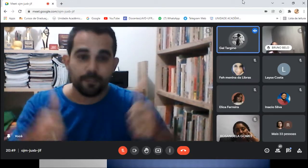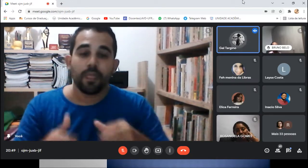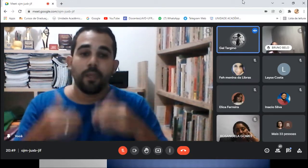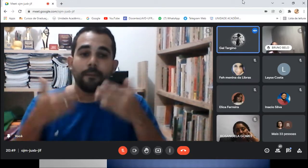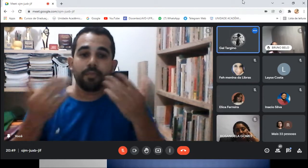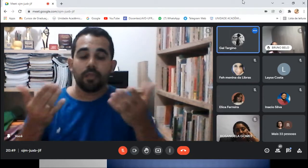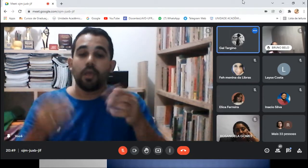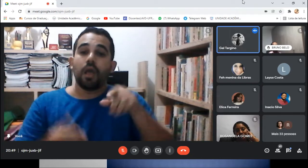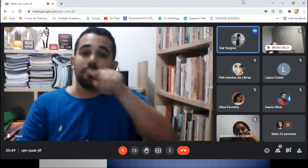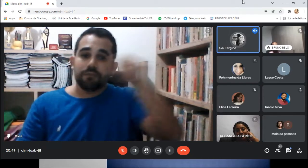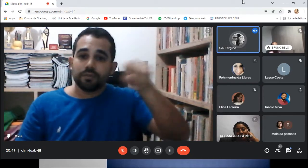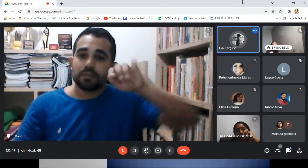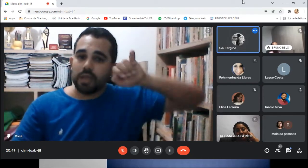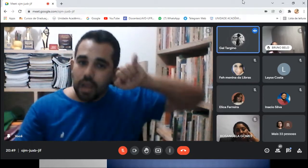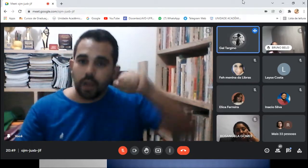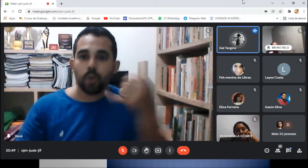signética, ok? Nós vamos dar